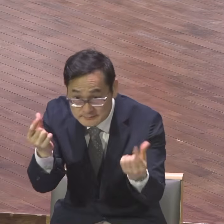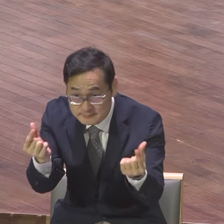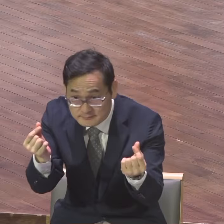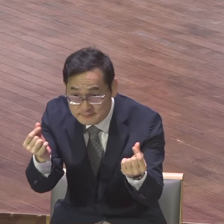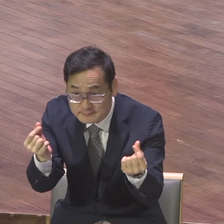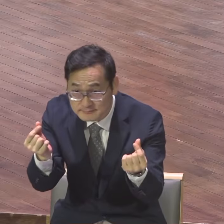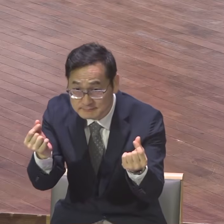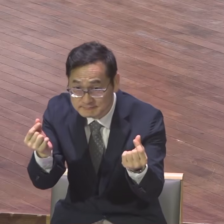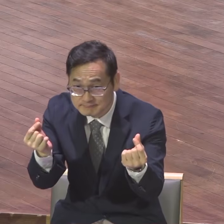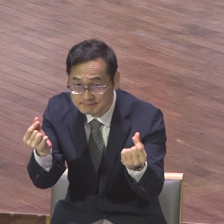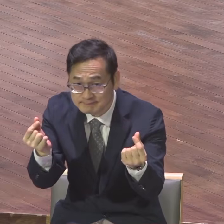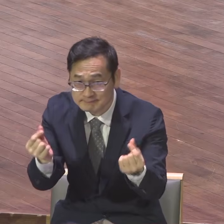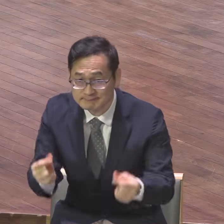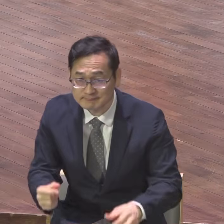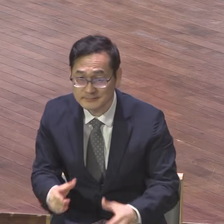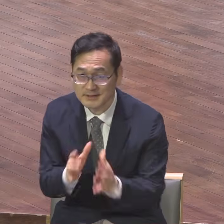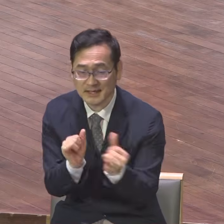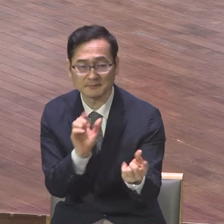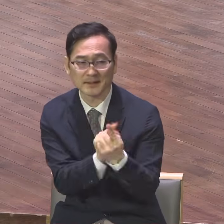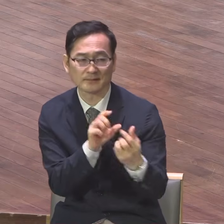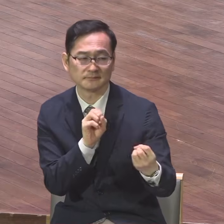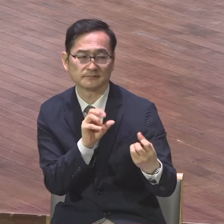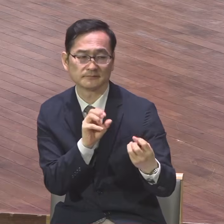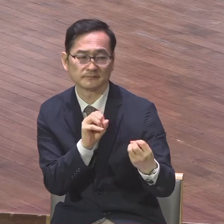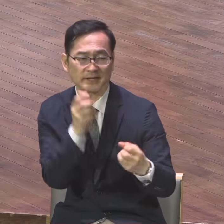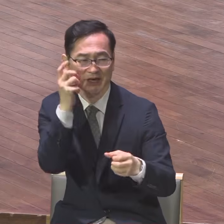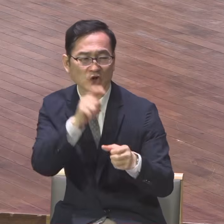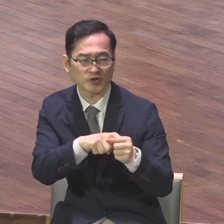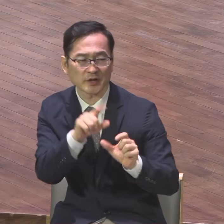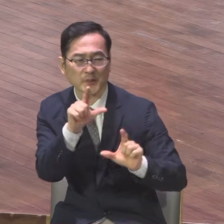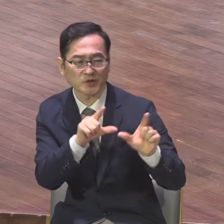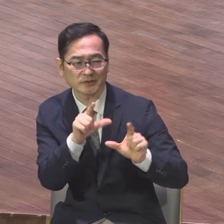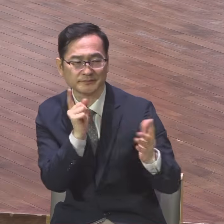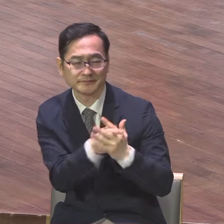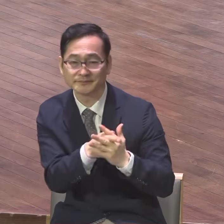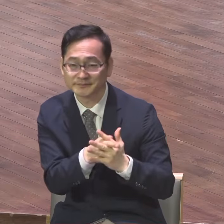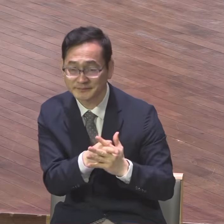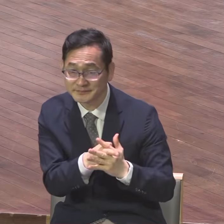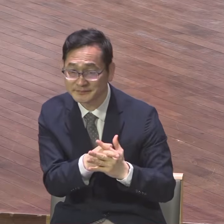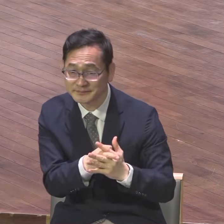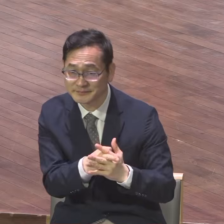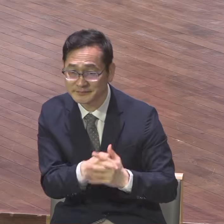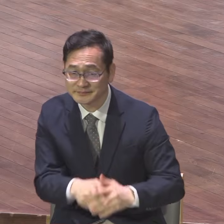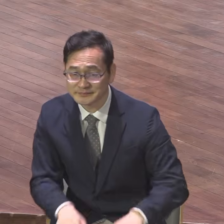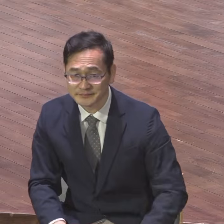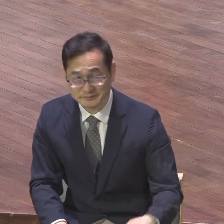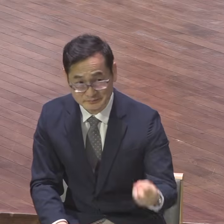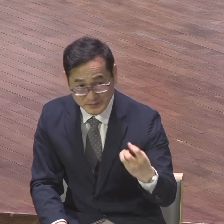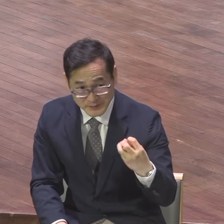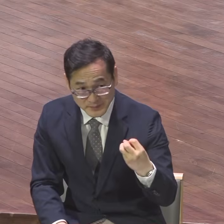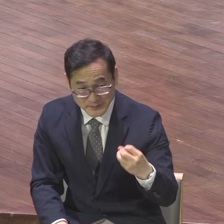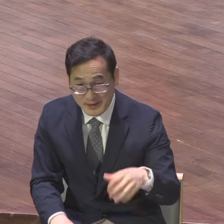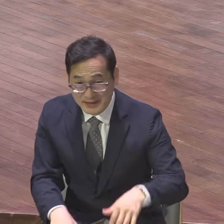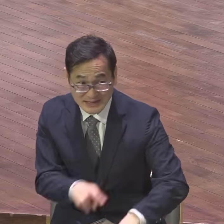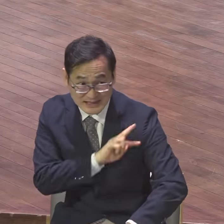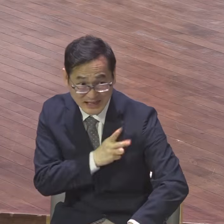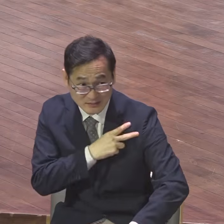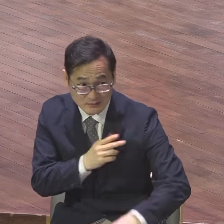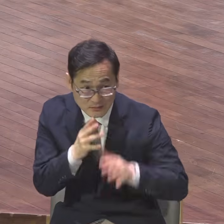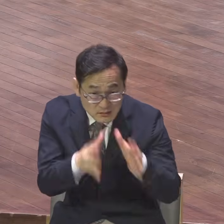믿습니다. 사람을 딱 만나서 대화를 해보면 이 사람 영적 상태를 파악이 되었지. 그래야 속질 않는단 말이에요. 3절